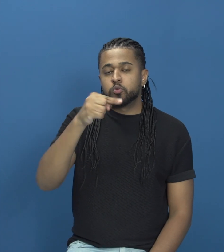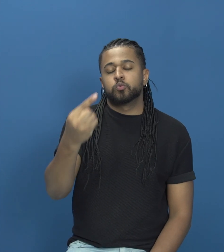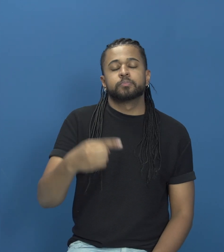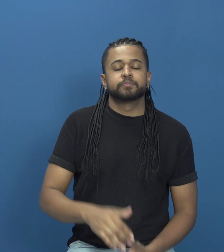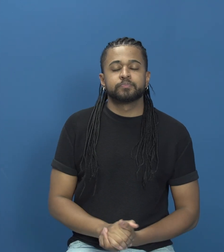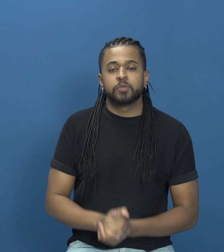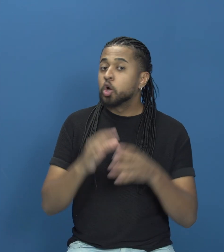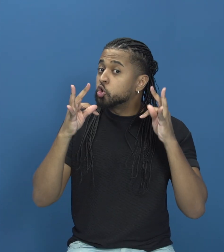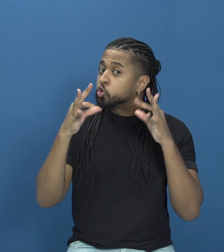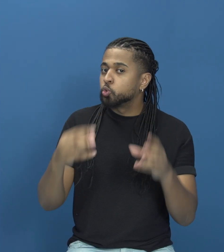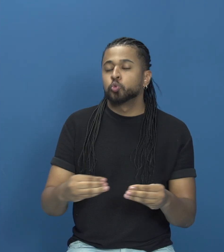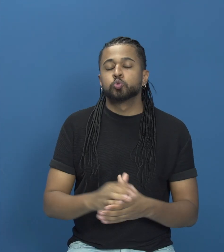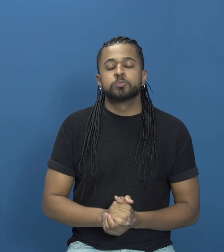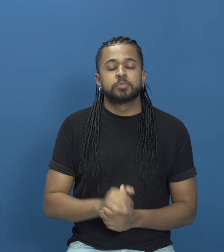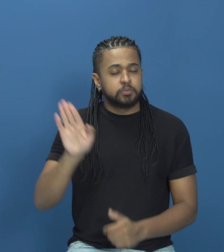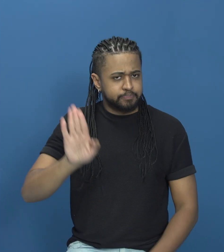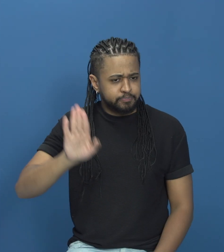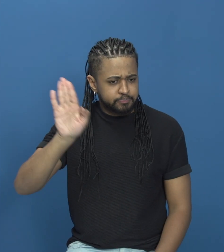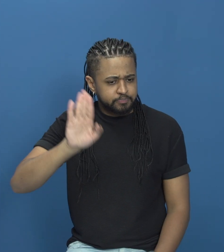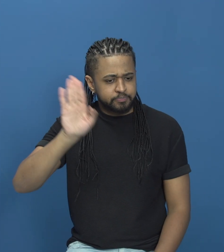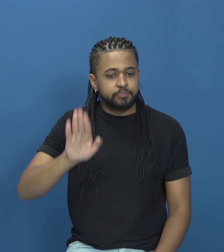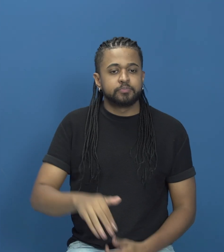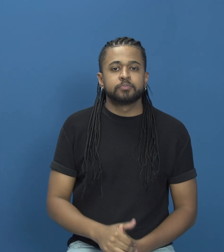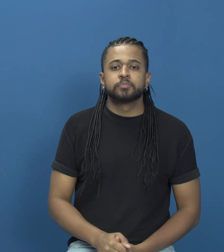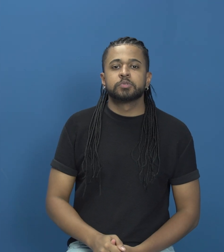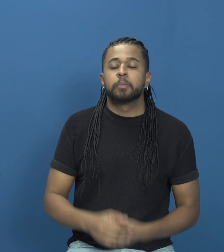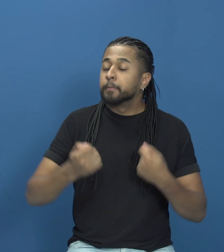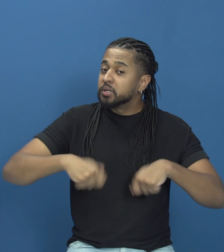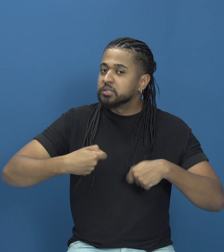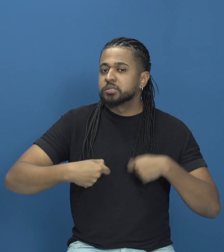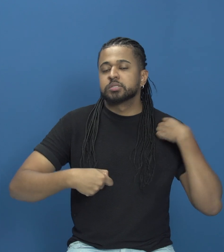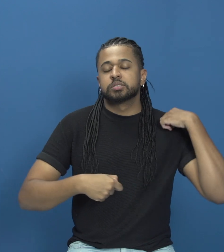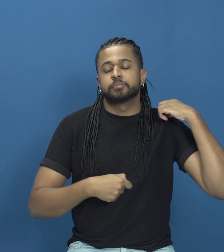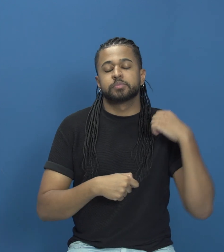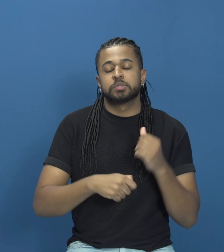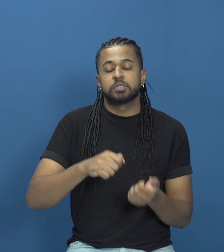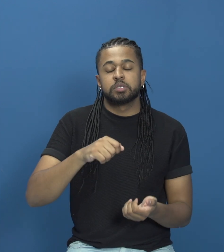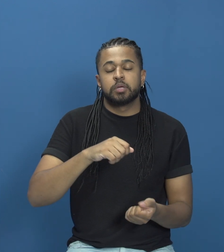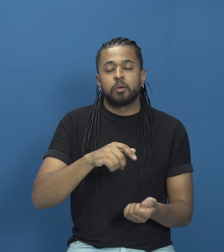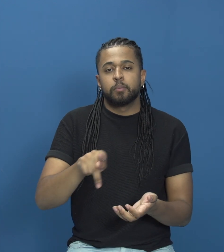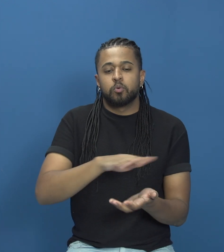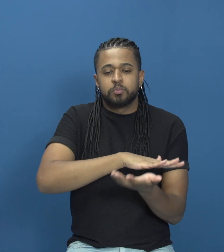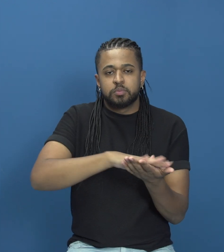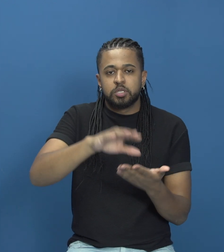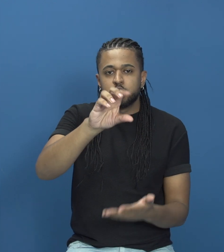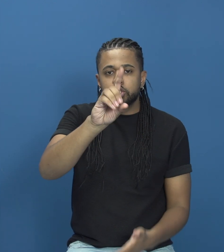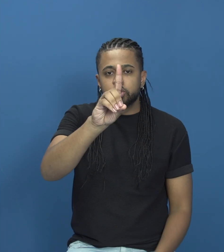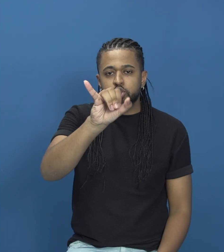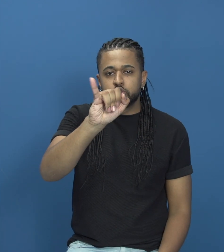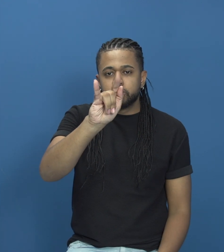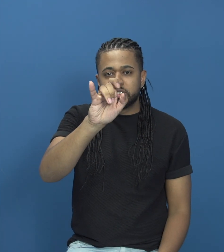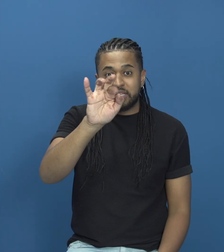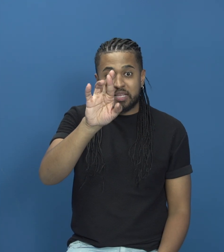9.1. Todos, todas, os candidatos, as candidatas deverão digitalizar em formato PDF